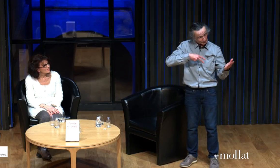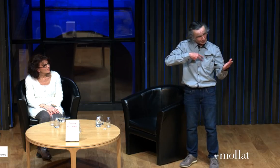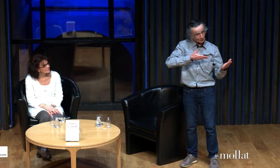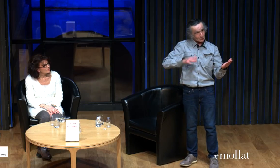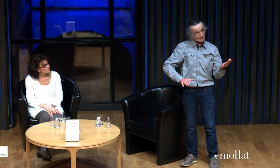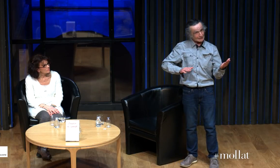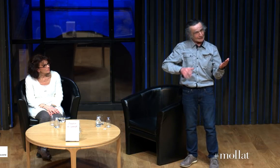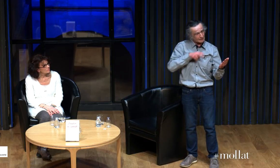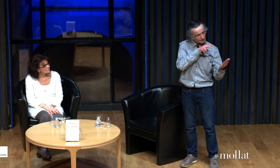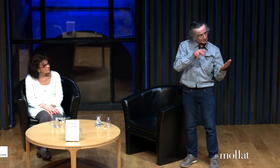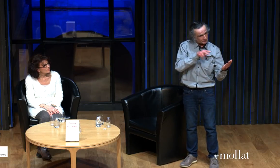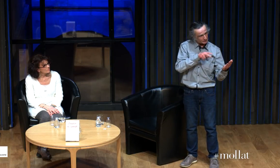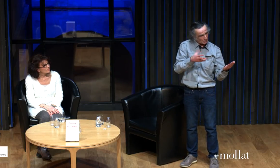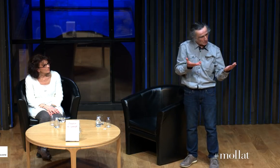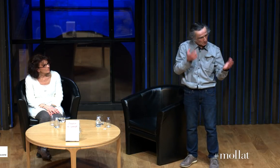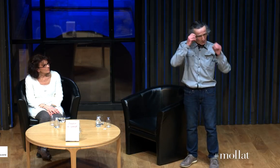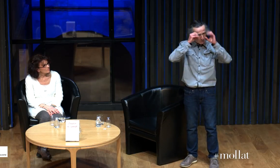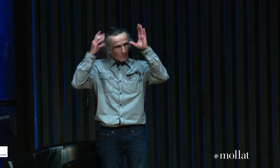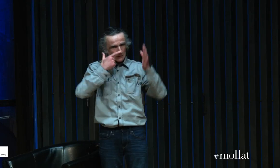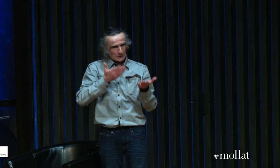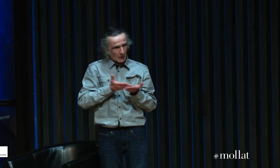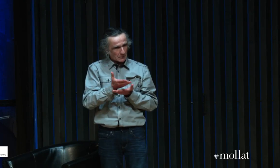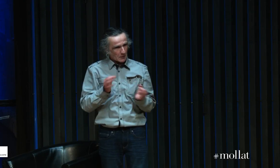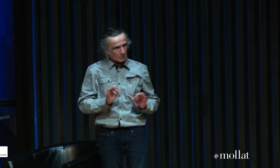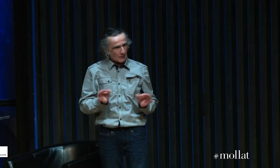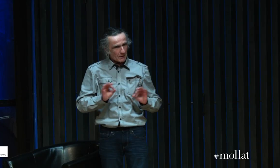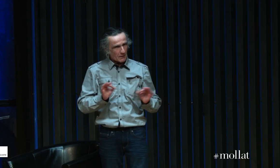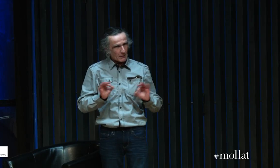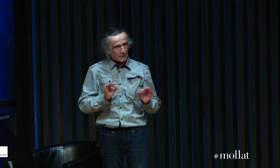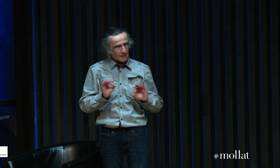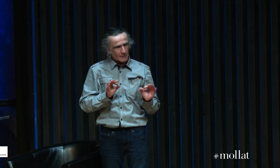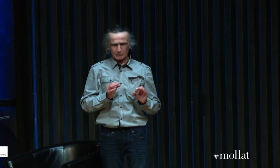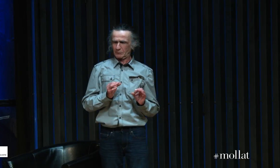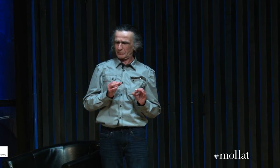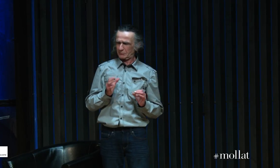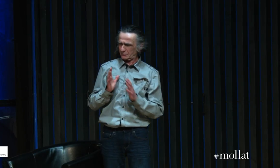il regardait un livre de photos de famille. Il se regardait, petit.